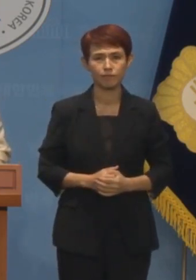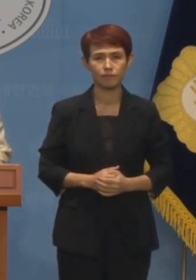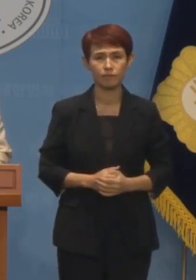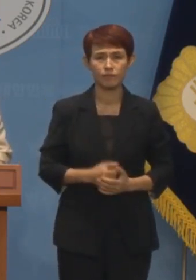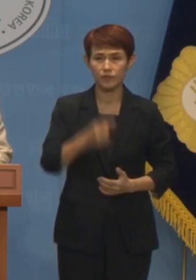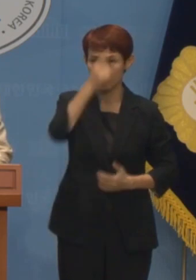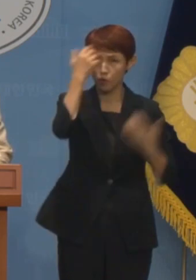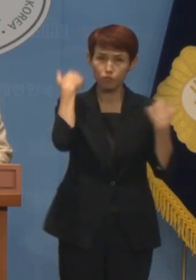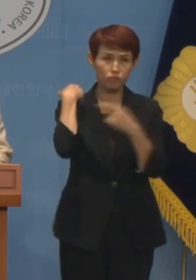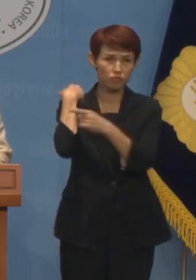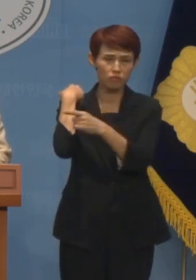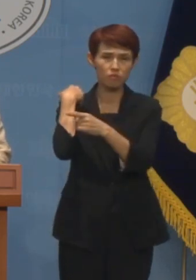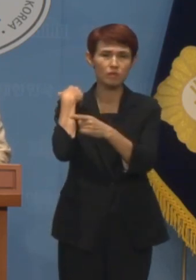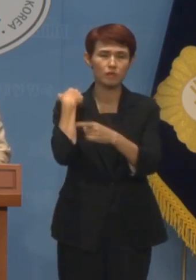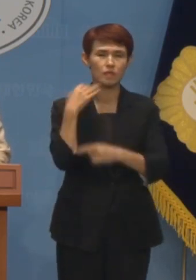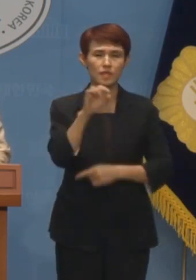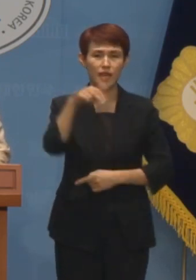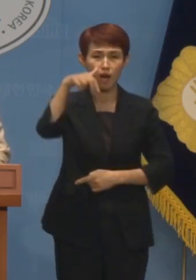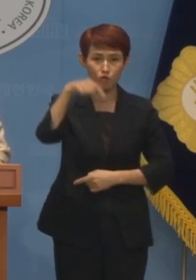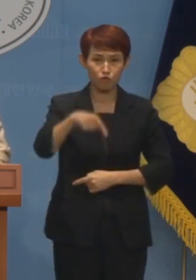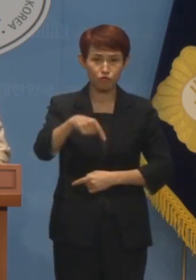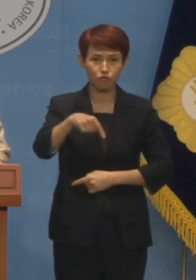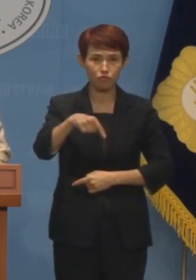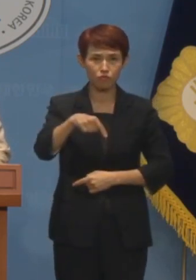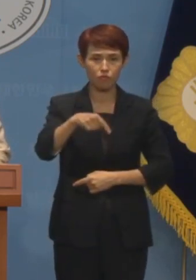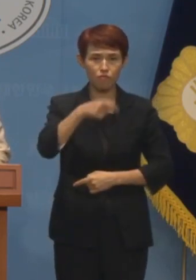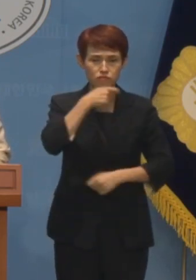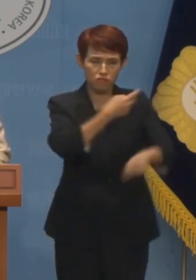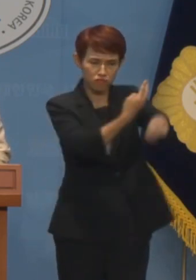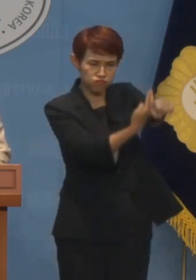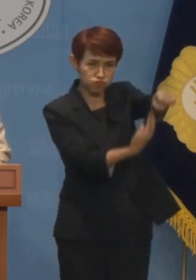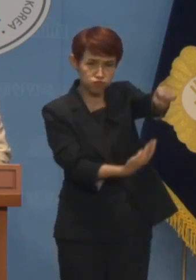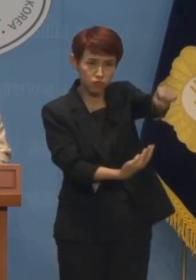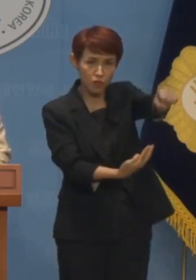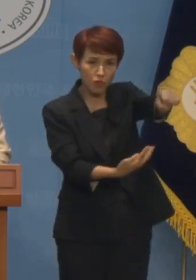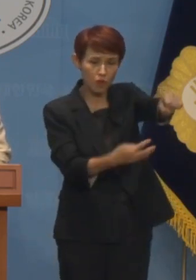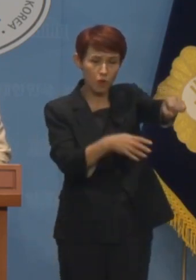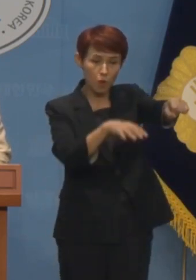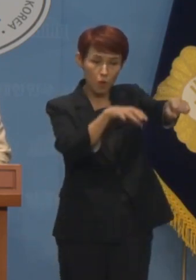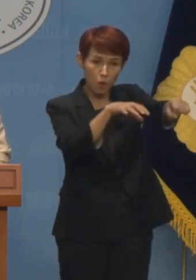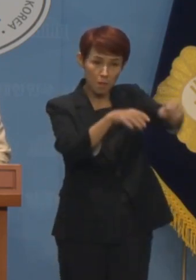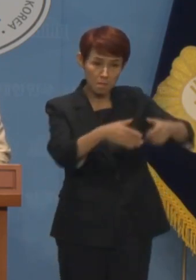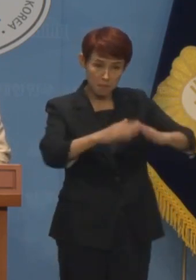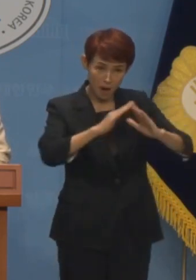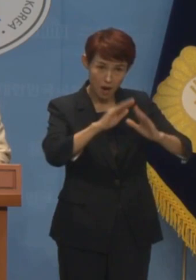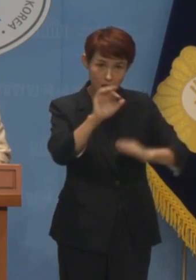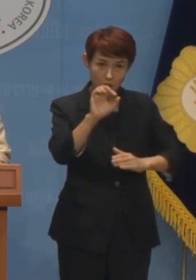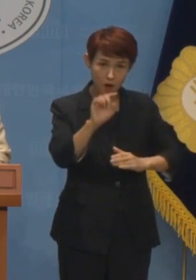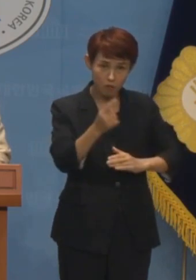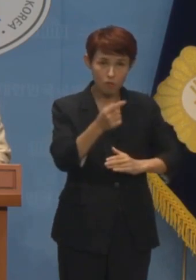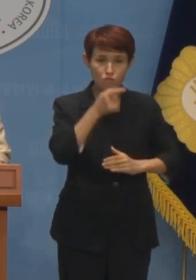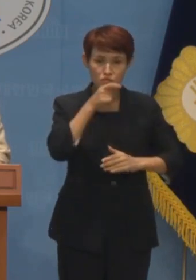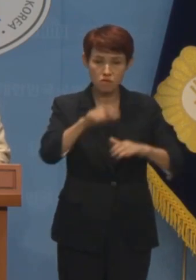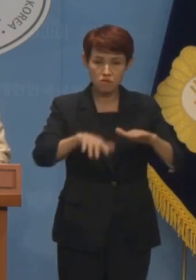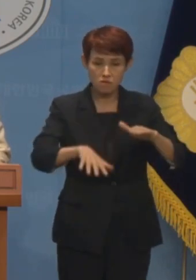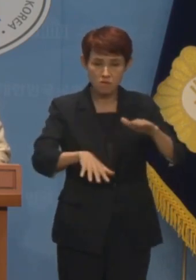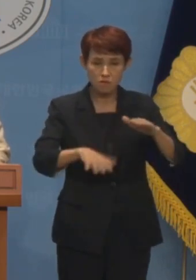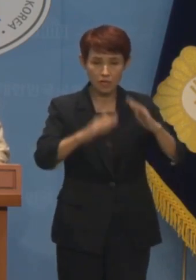정부는 양구 수입천댐 건설로 인한 수몰 민가가 없다고 말하지만 정부 설명과